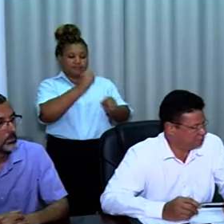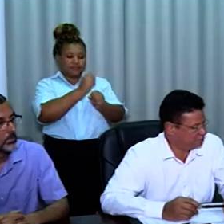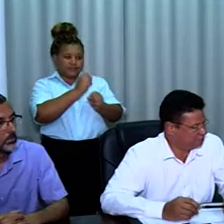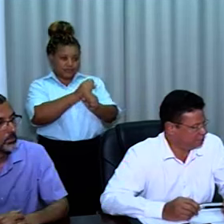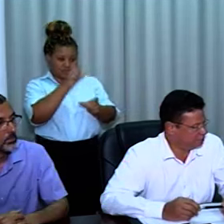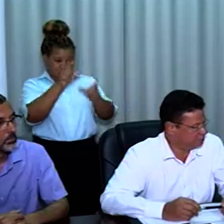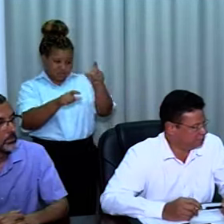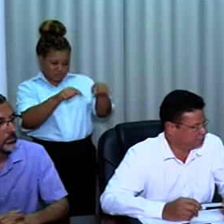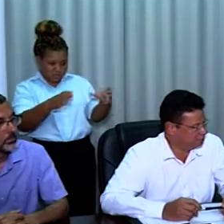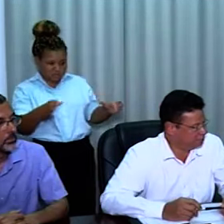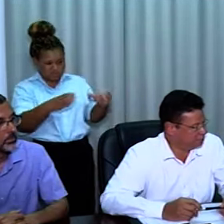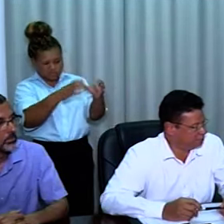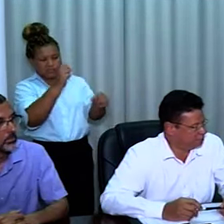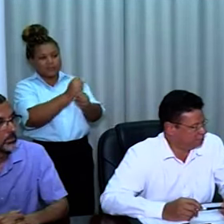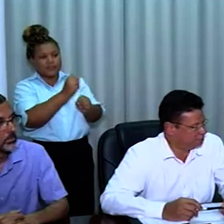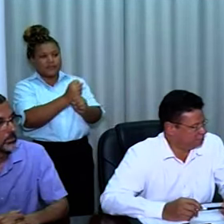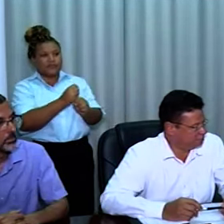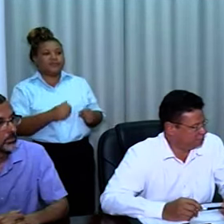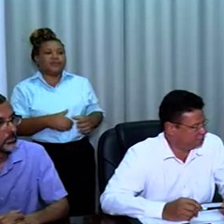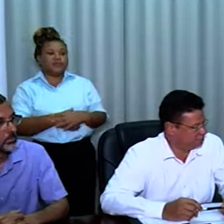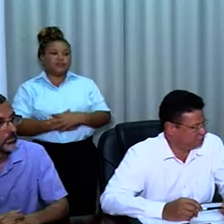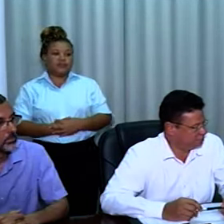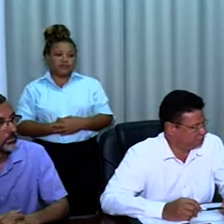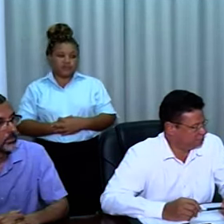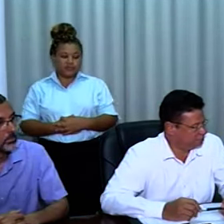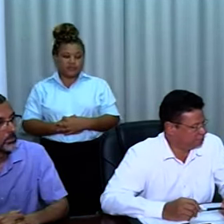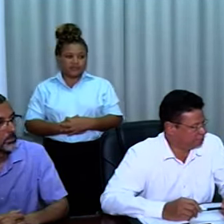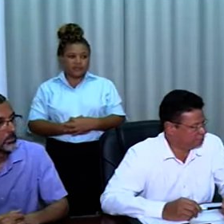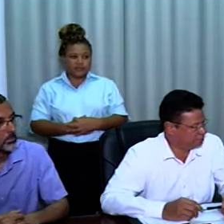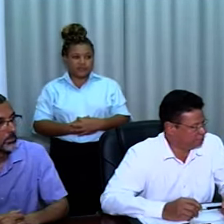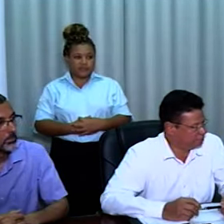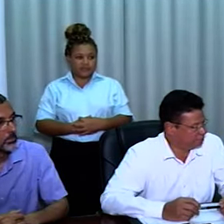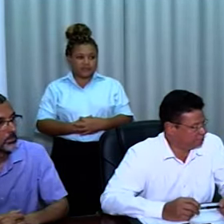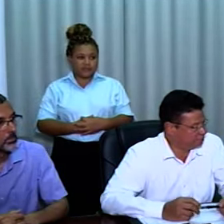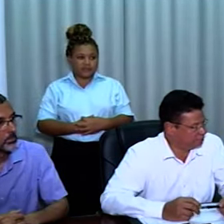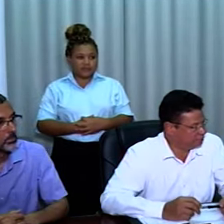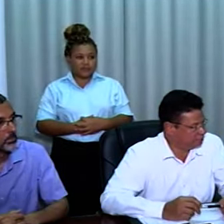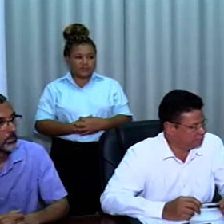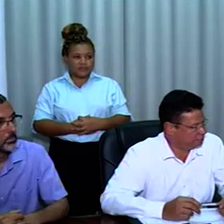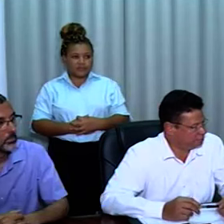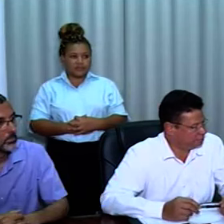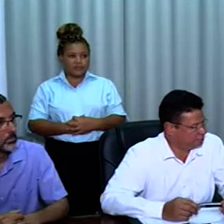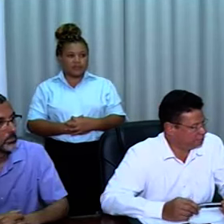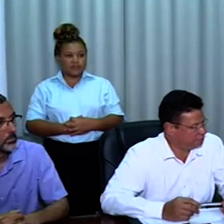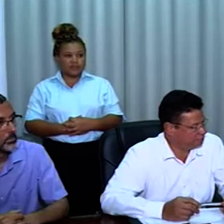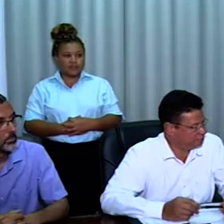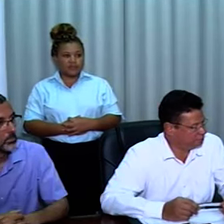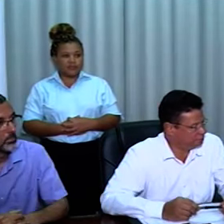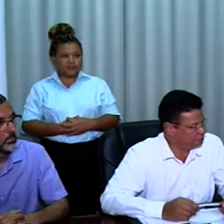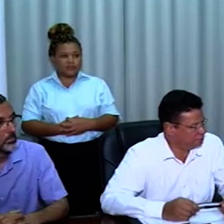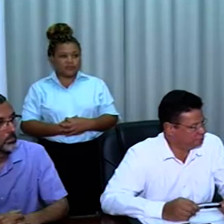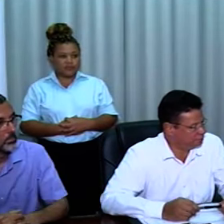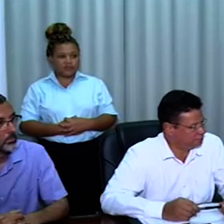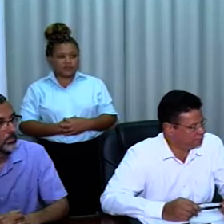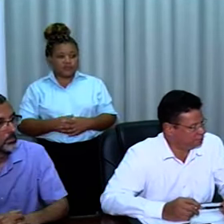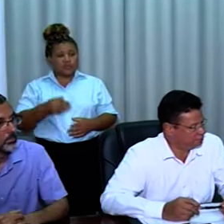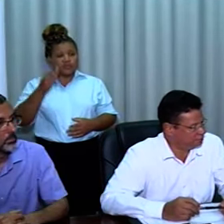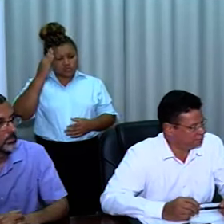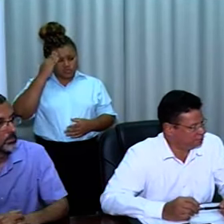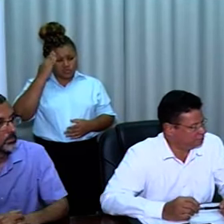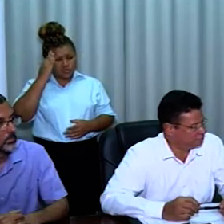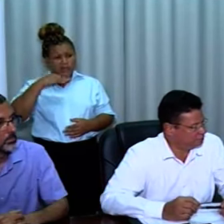C'est pour ça raison que je dis à cause ou pas capable de mettre un aussi en place il n'a pas rien. So, mais nous tu peux causer, nous tu peux mettre en place, nous tu peux faire une formation nécessaire, nous tu peux